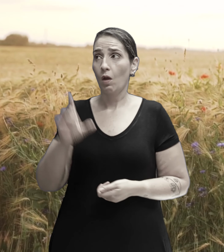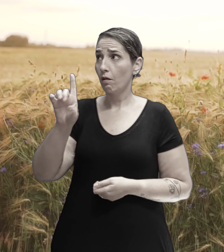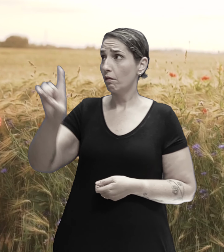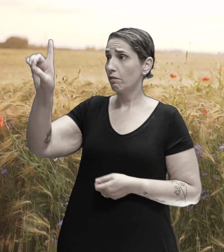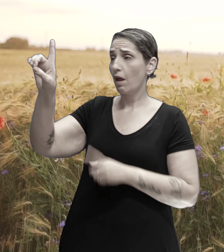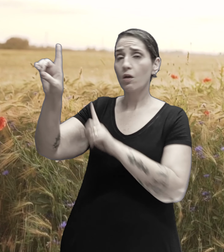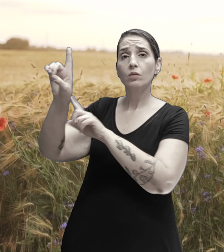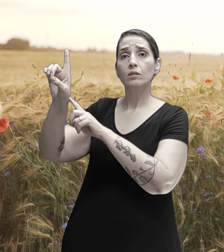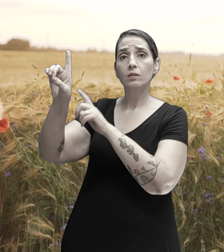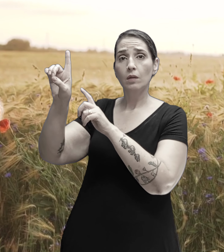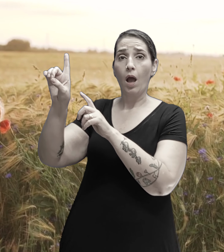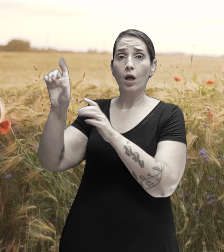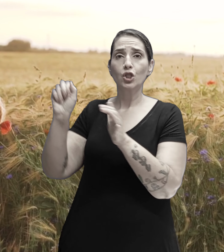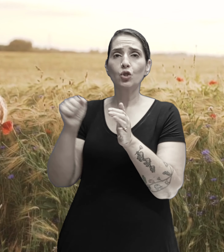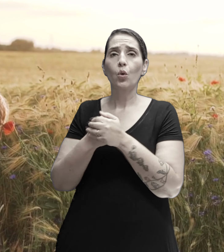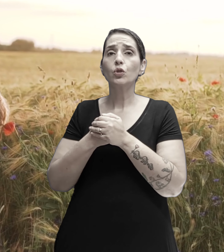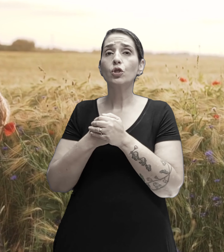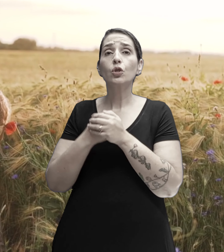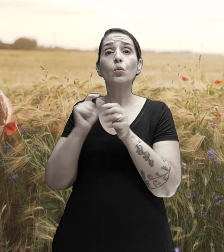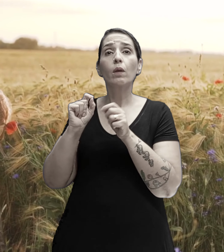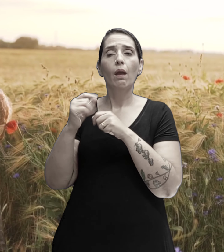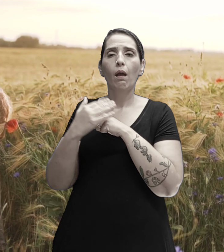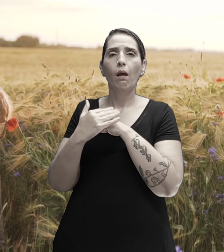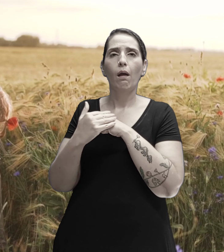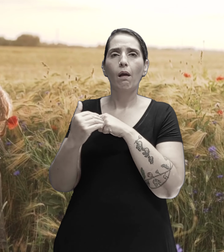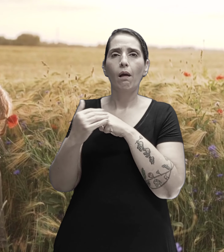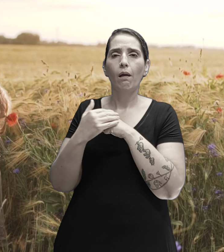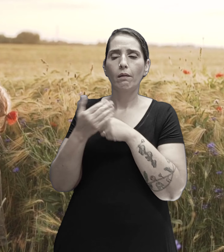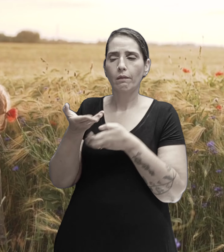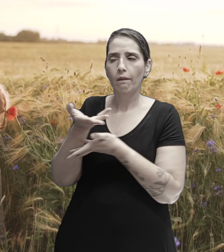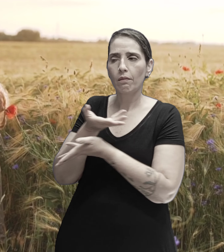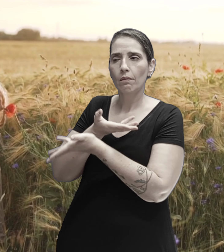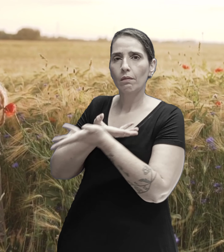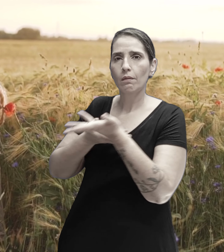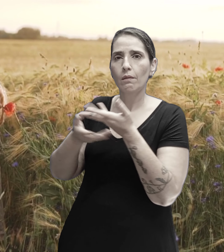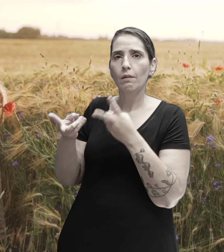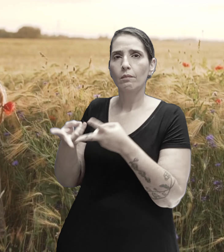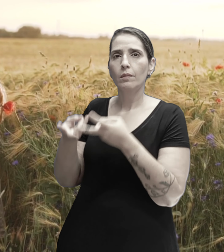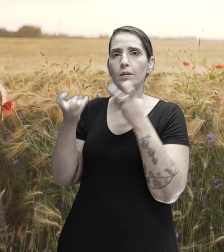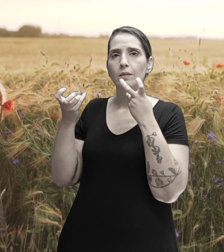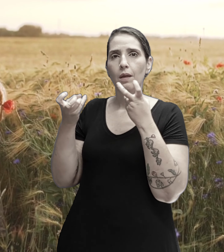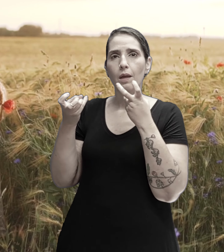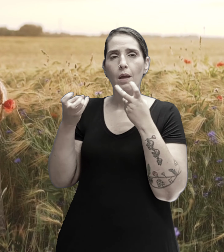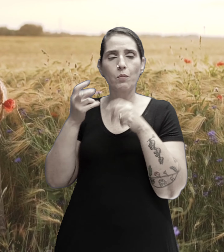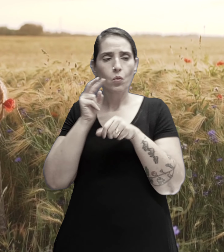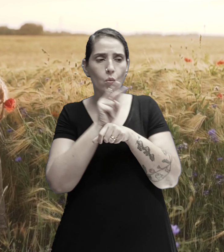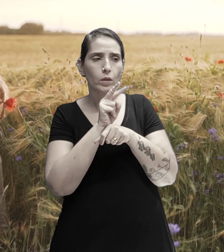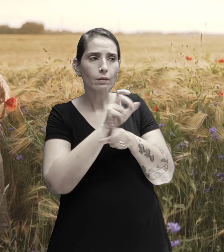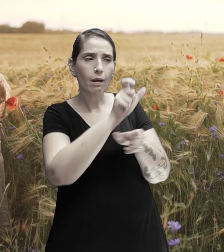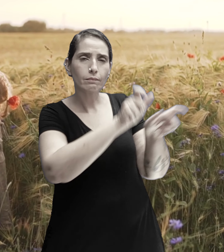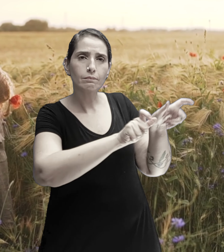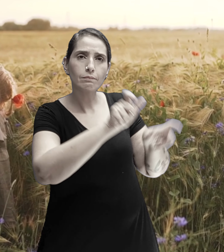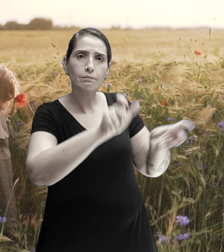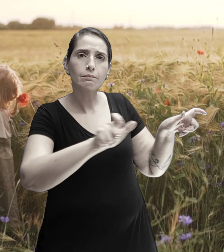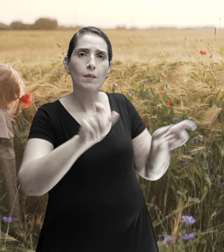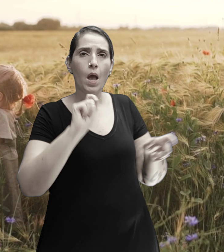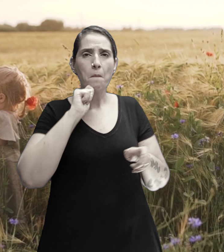O divino está escondido na gentileza, no cuidado com o outro, no